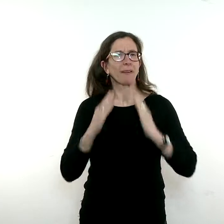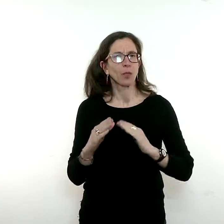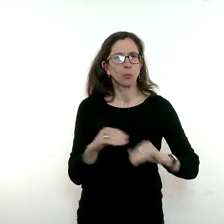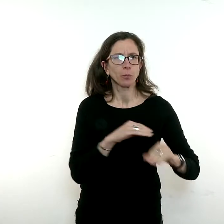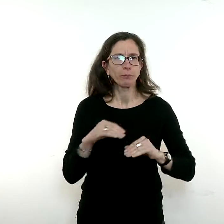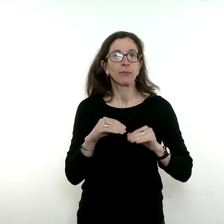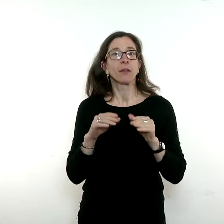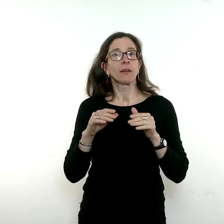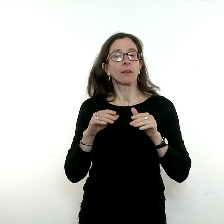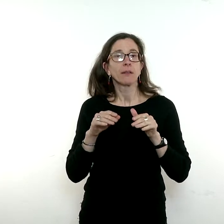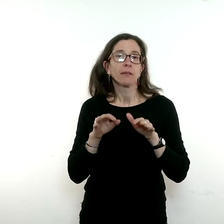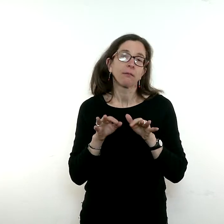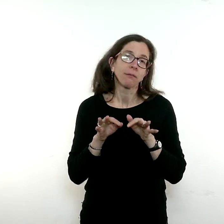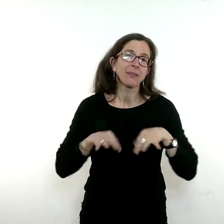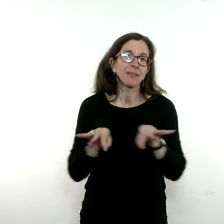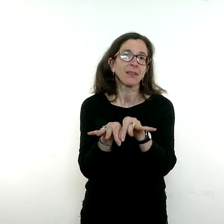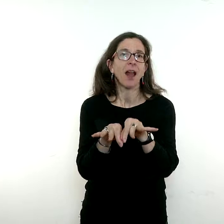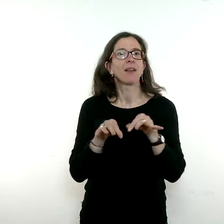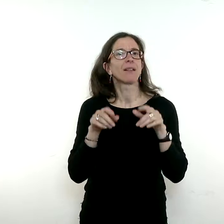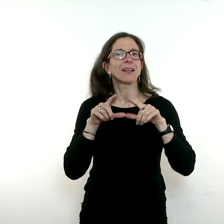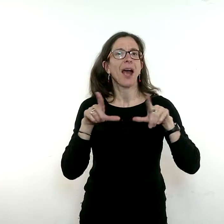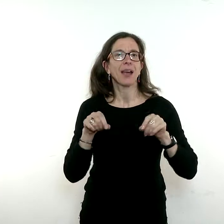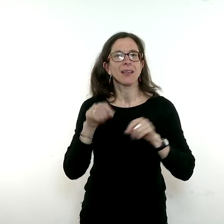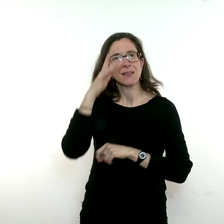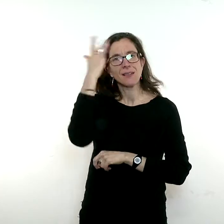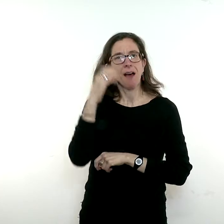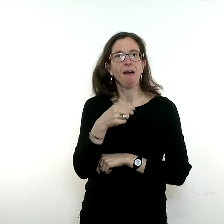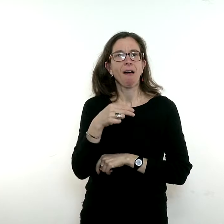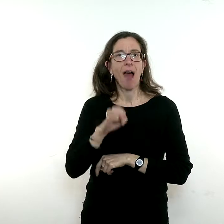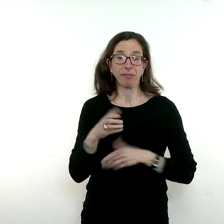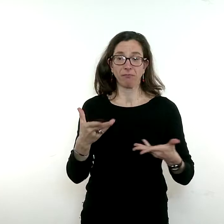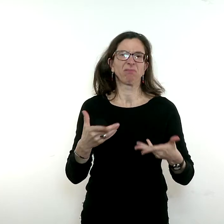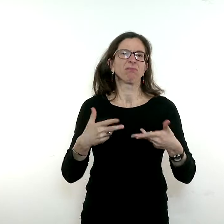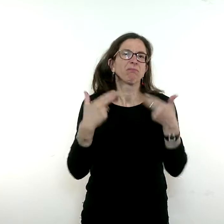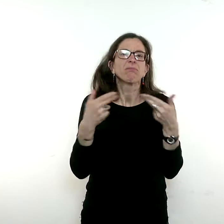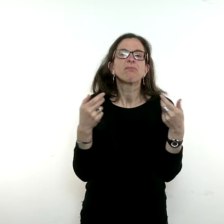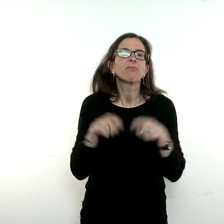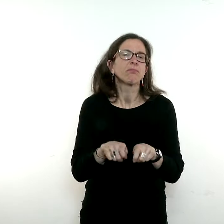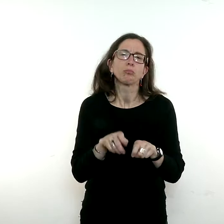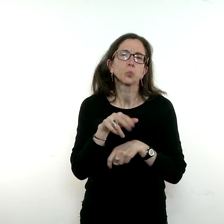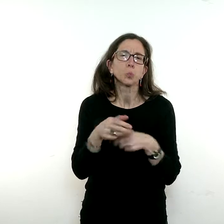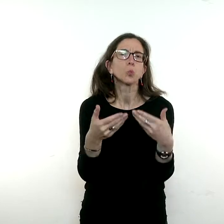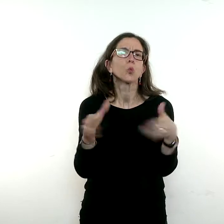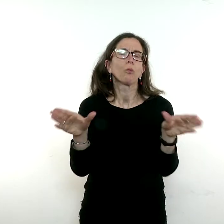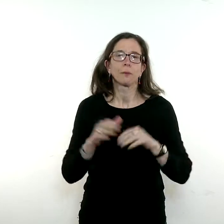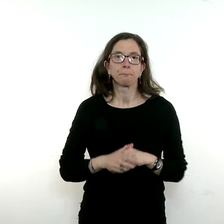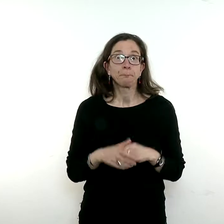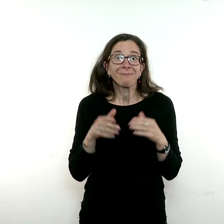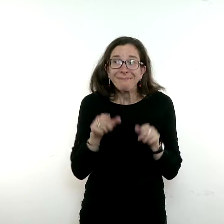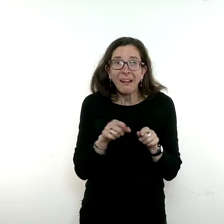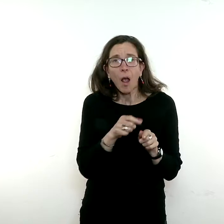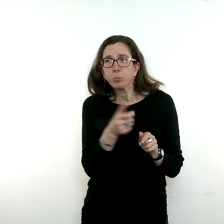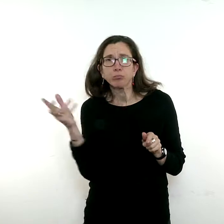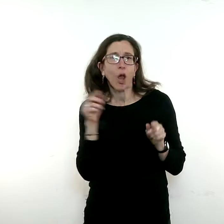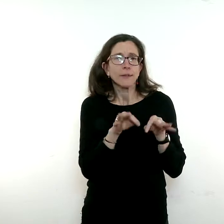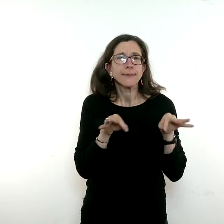et c'est le carré Satan, actuellement fermé, mais pour un temps de réparation, il va réouvrir. Ce que je voudrais vous dire, c'est que toutes ces salles sont plébiscitées